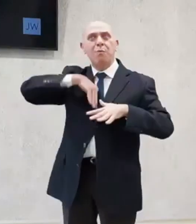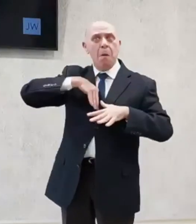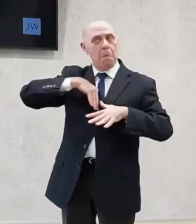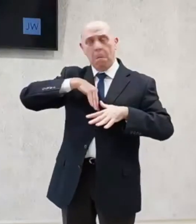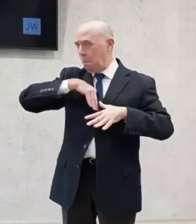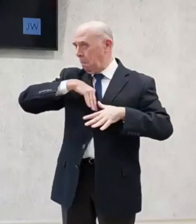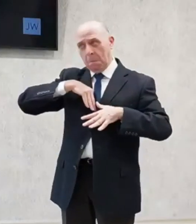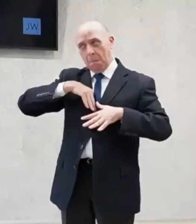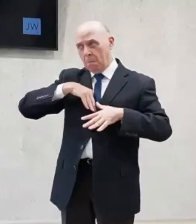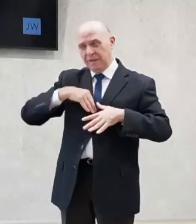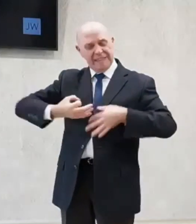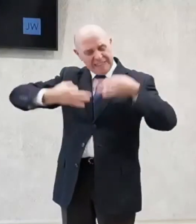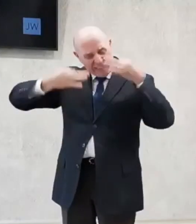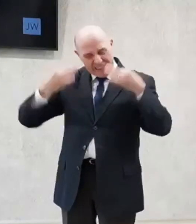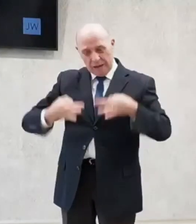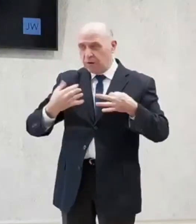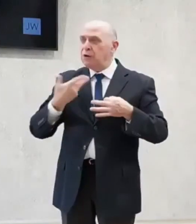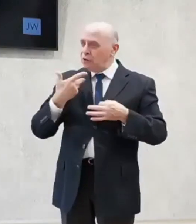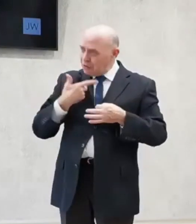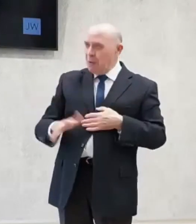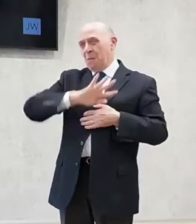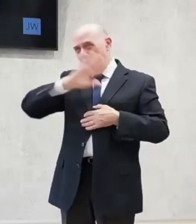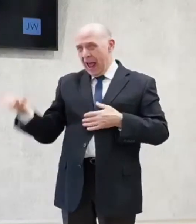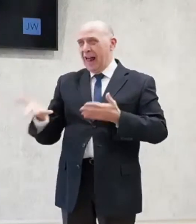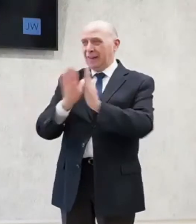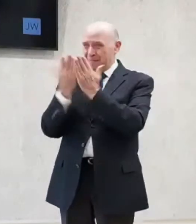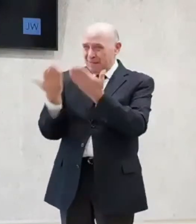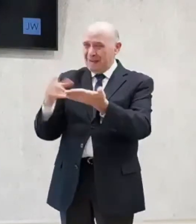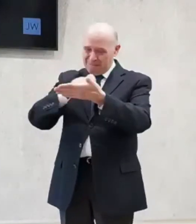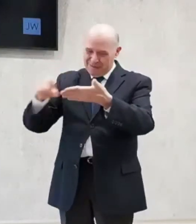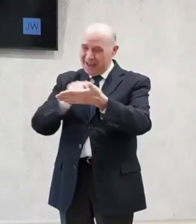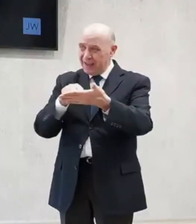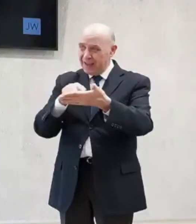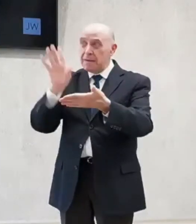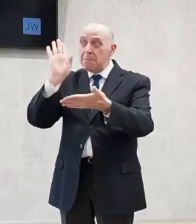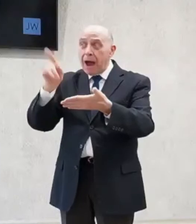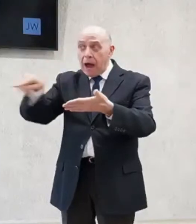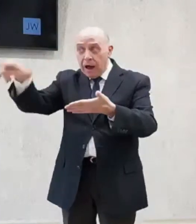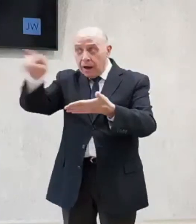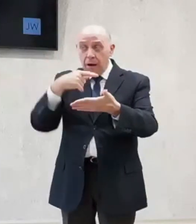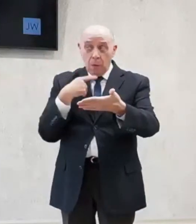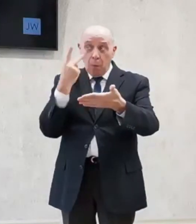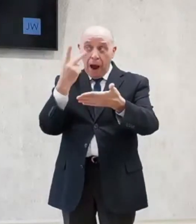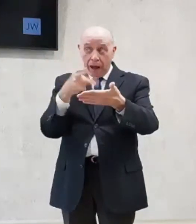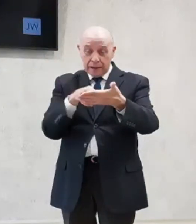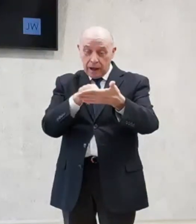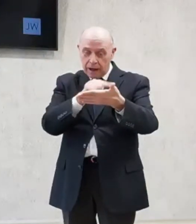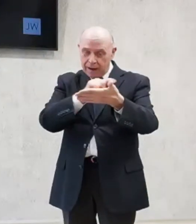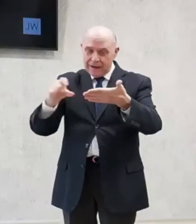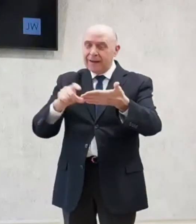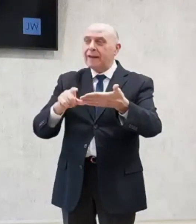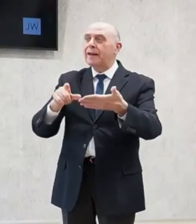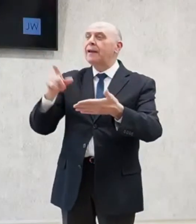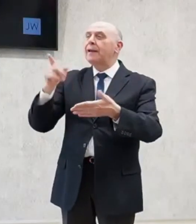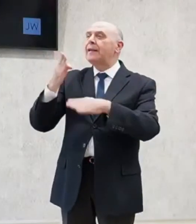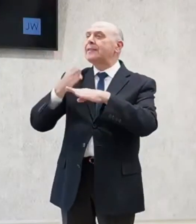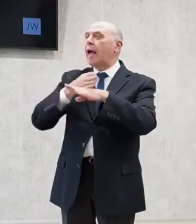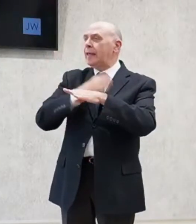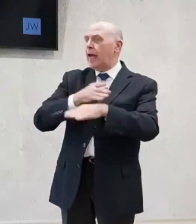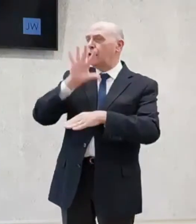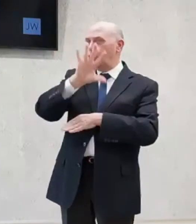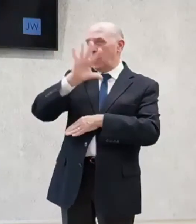c'è un altro passo scrittore Lo leggo io però ascoltate le parole quello di riportato in Isaia 55